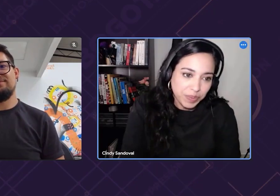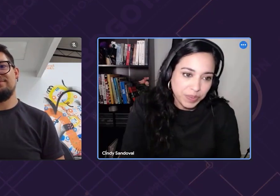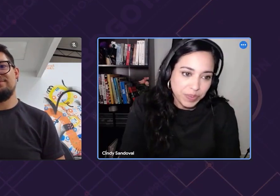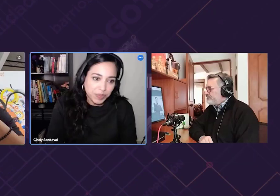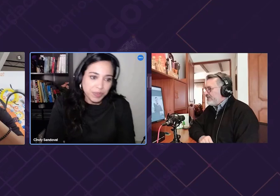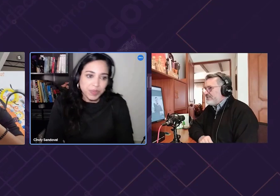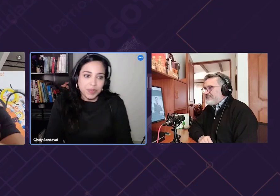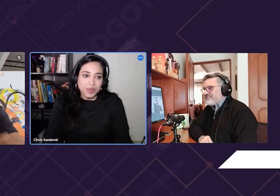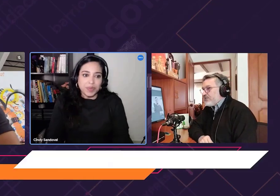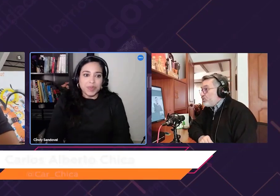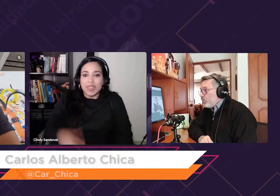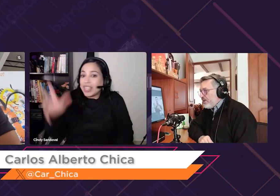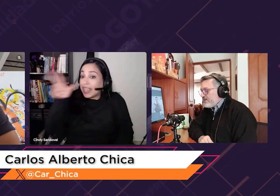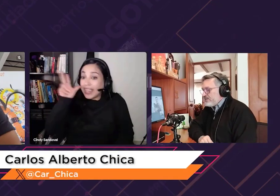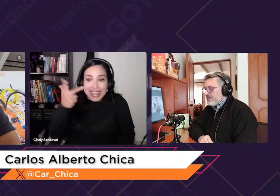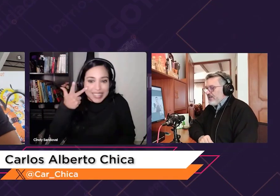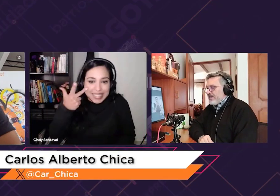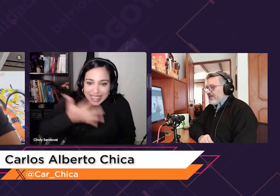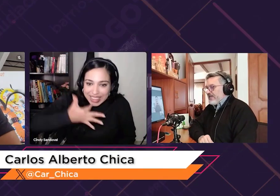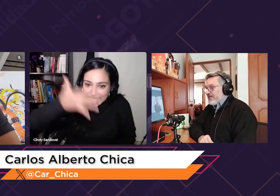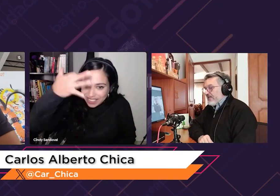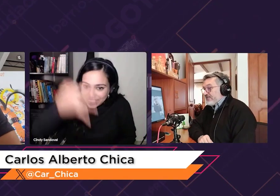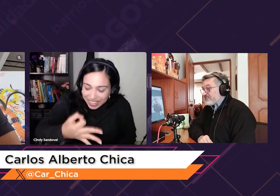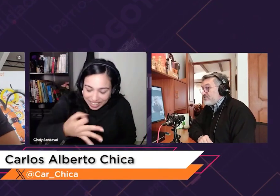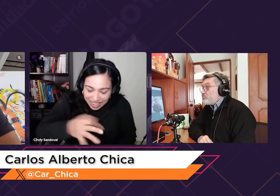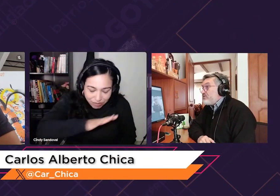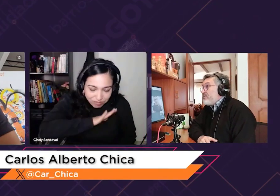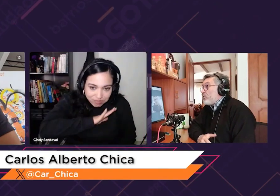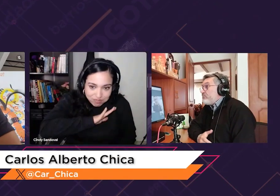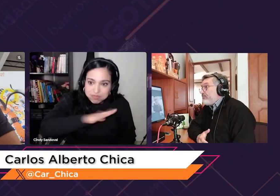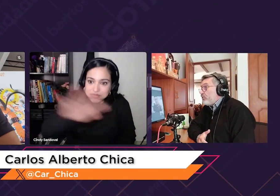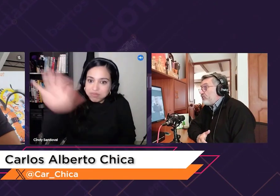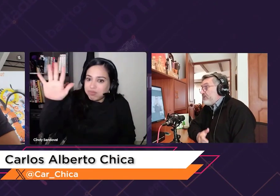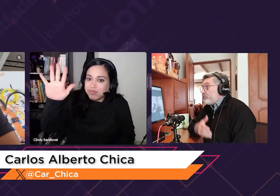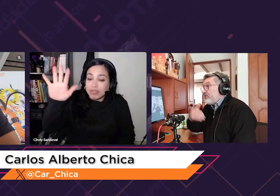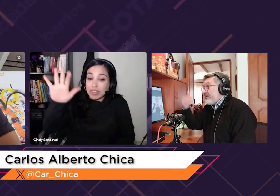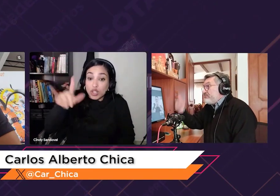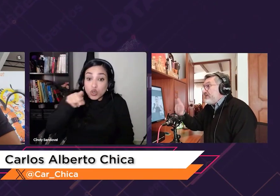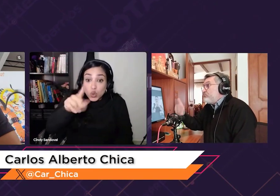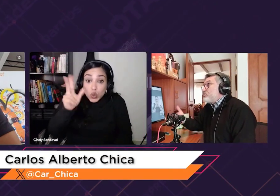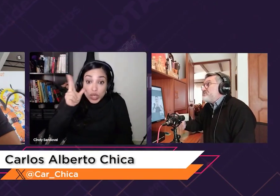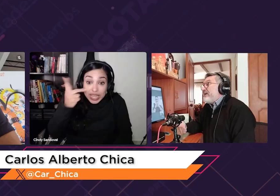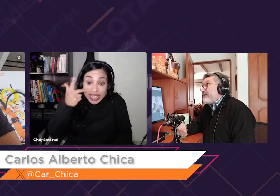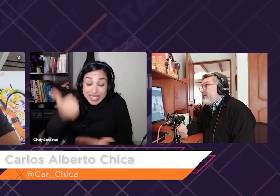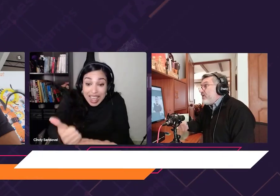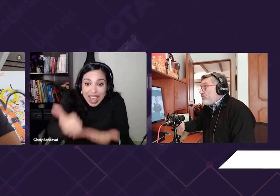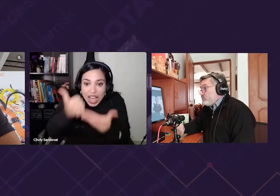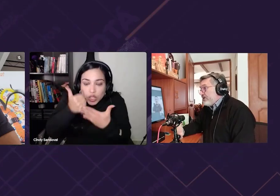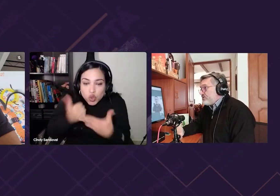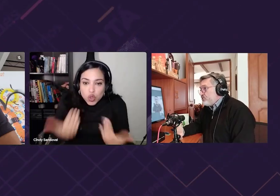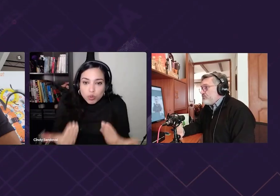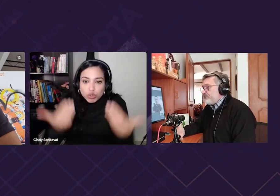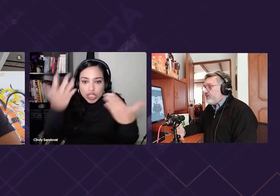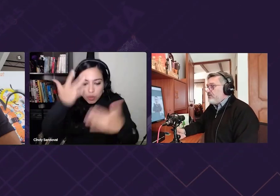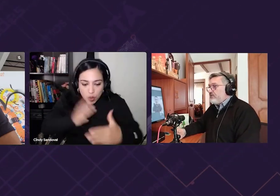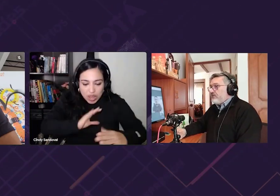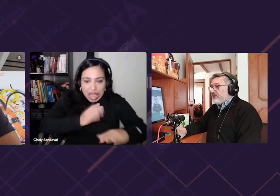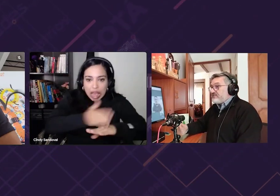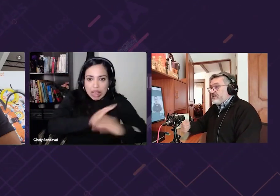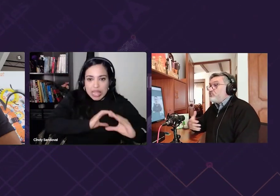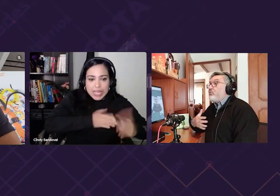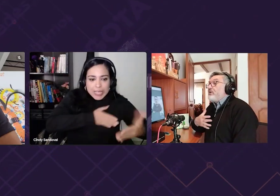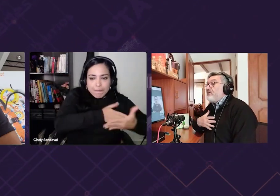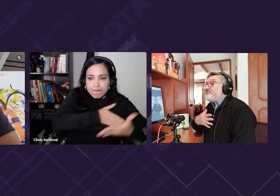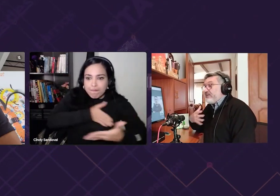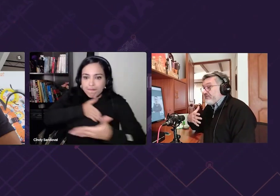televisión. Sin duda que este es un enorme aporte porque elimina muchas barreras de comunicación.